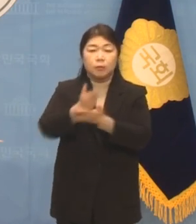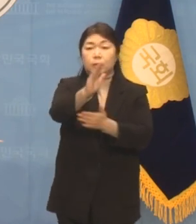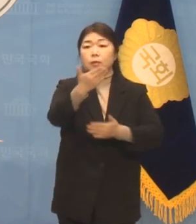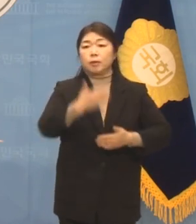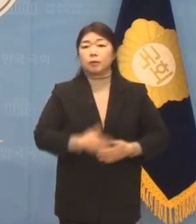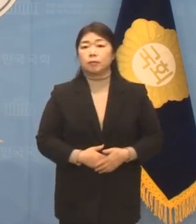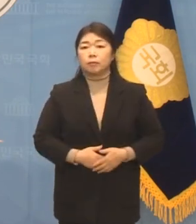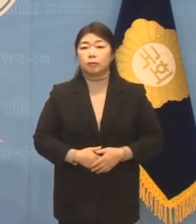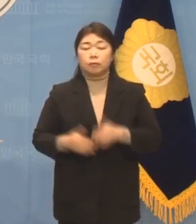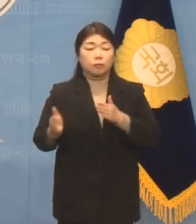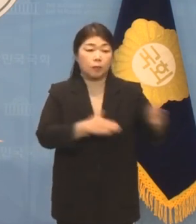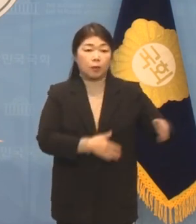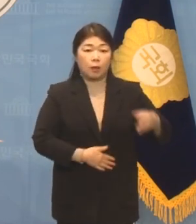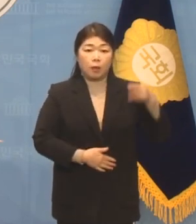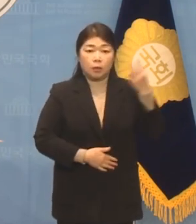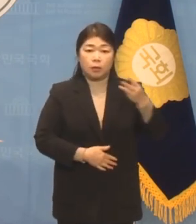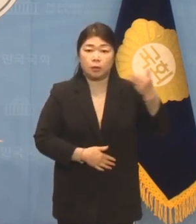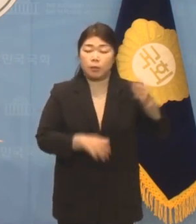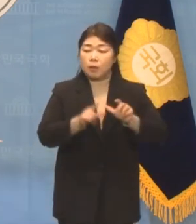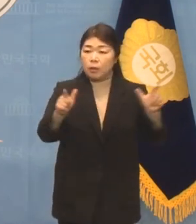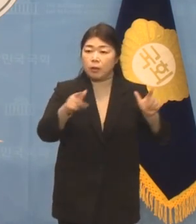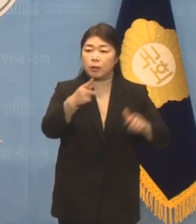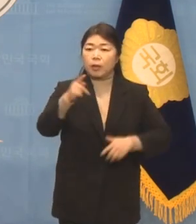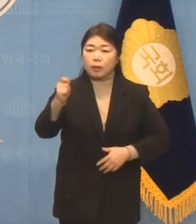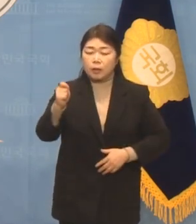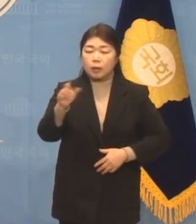2018년 KT 아연전화국 화재 당시에는